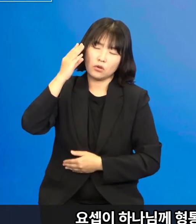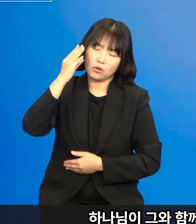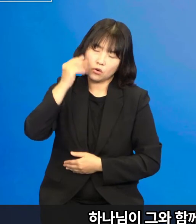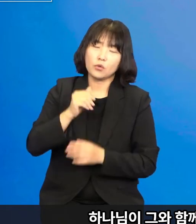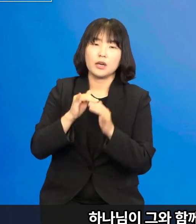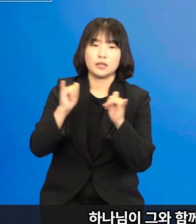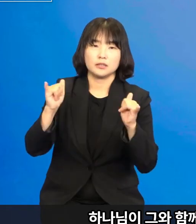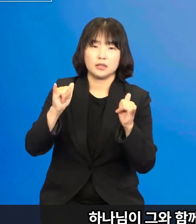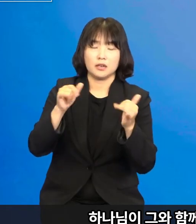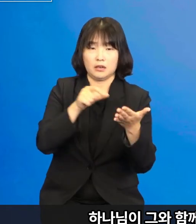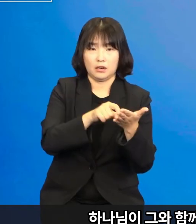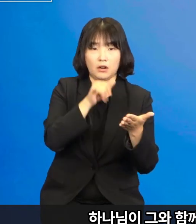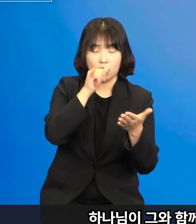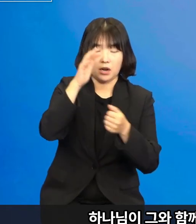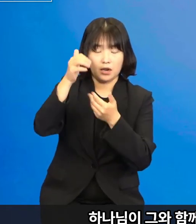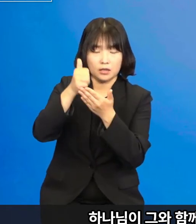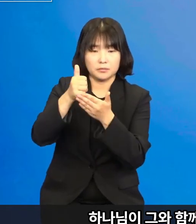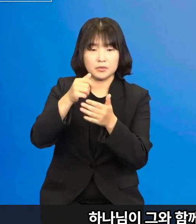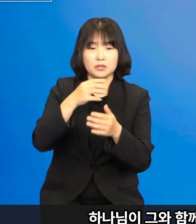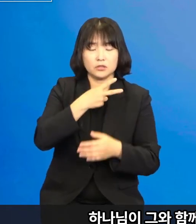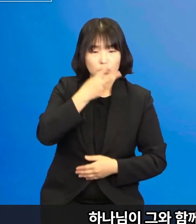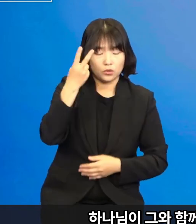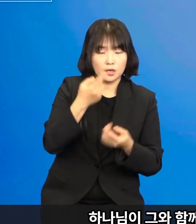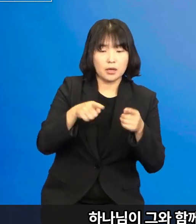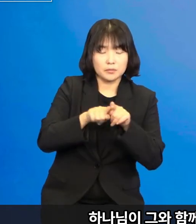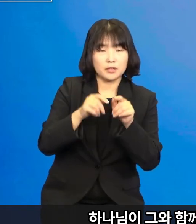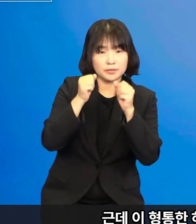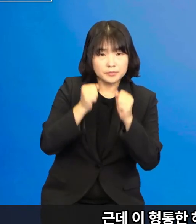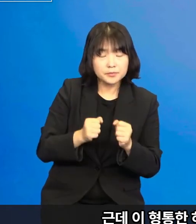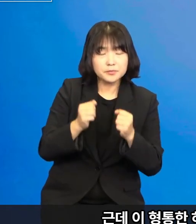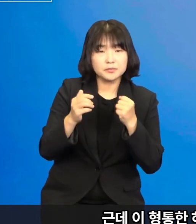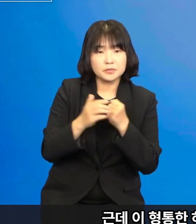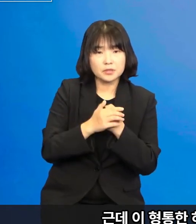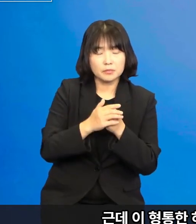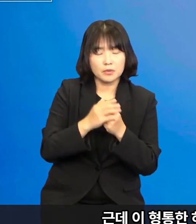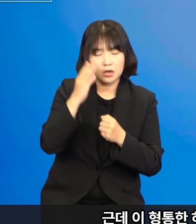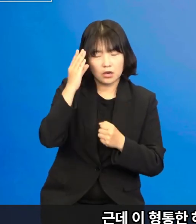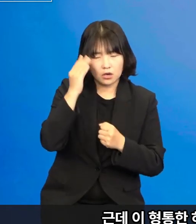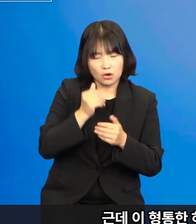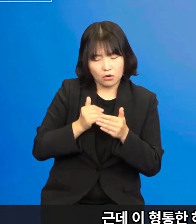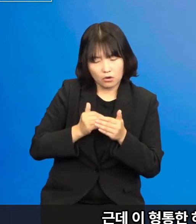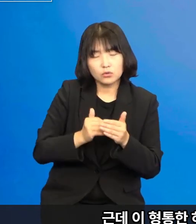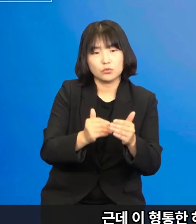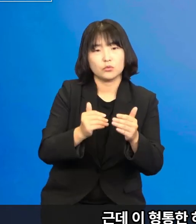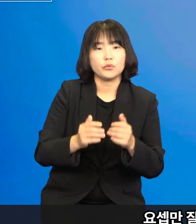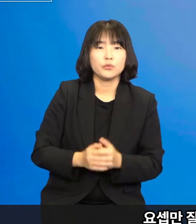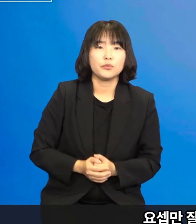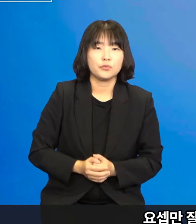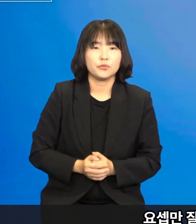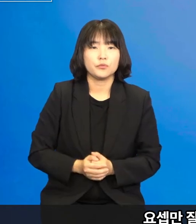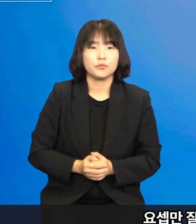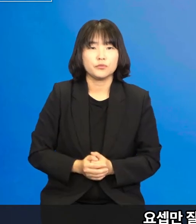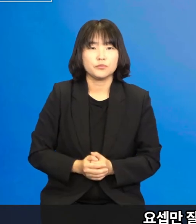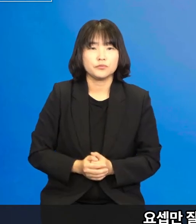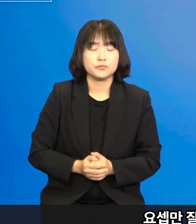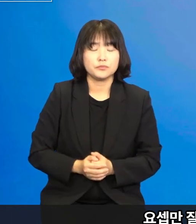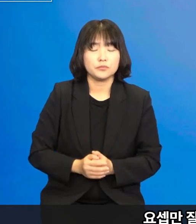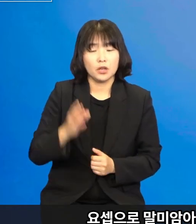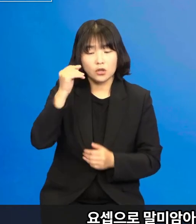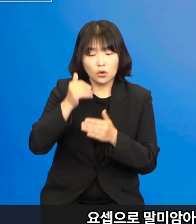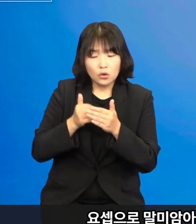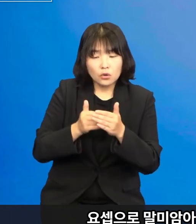표현합니다. 하나님이 그와 함께 하셔서 요셉이 형통하였다. 근데 이 형통하다는 것도 마찬가지예요. 요셉만 잘 되는 게